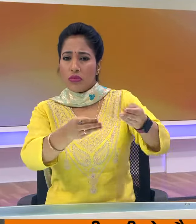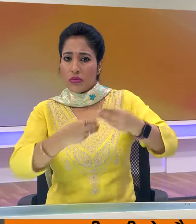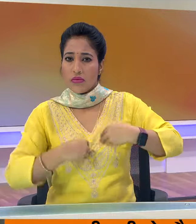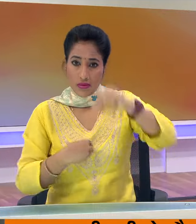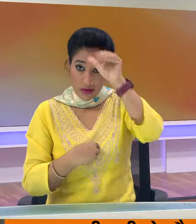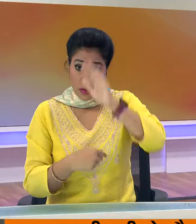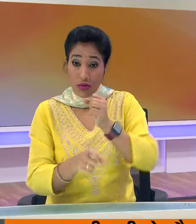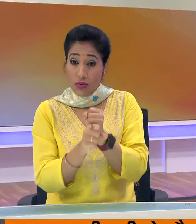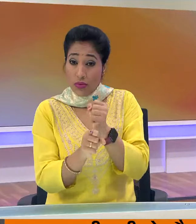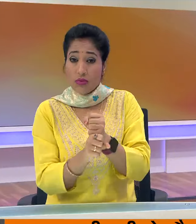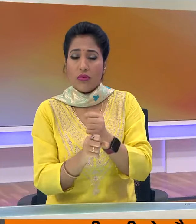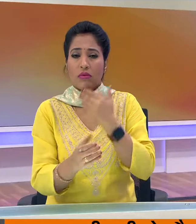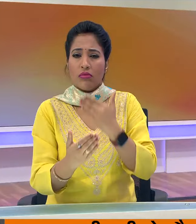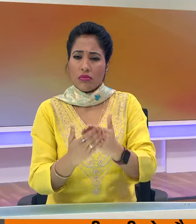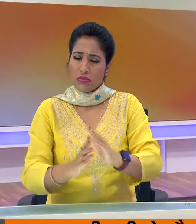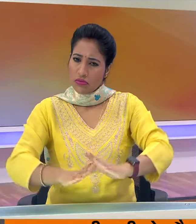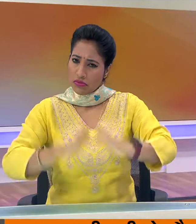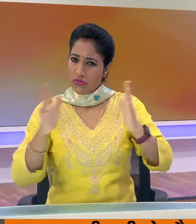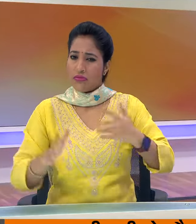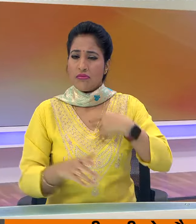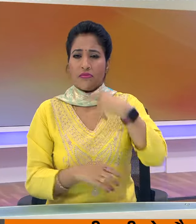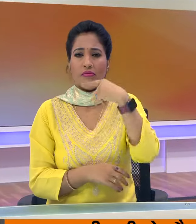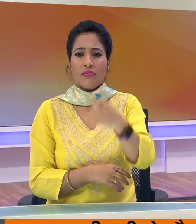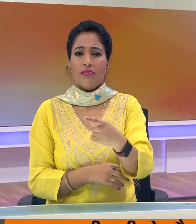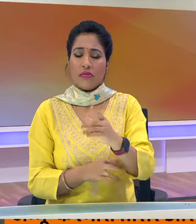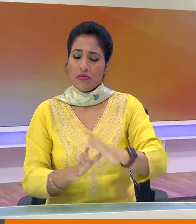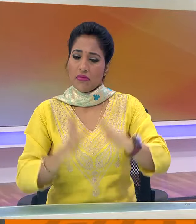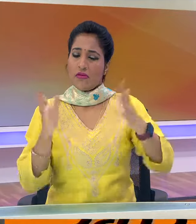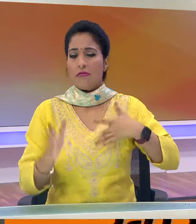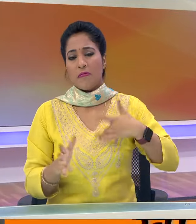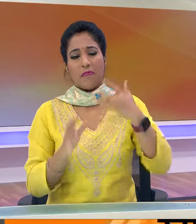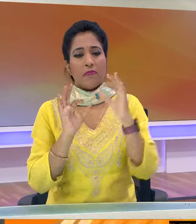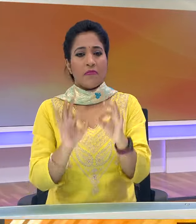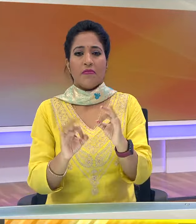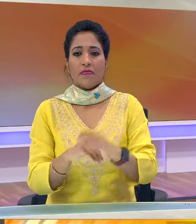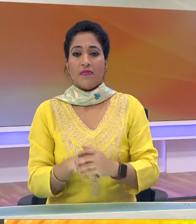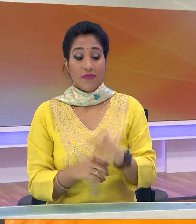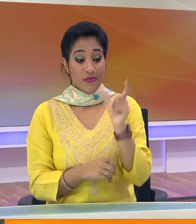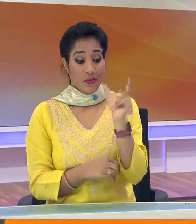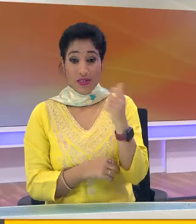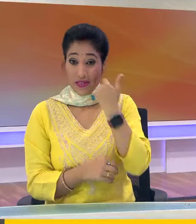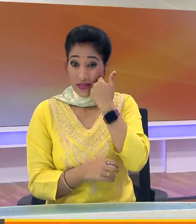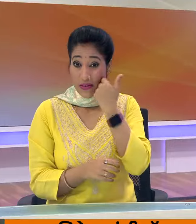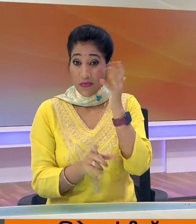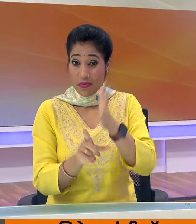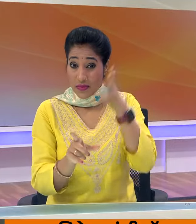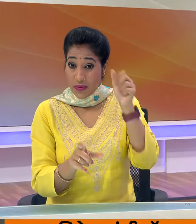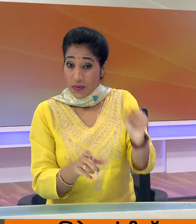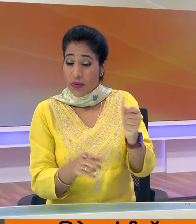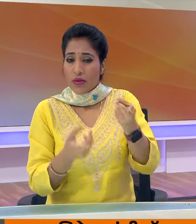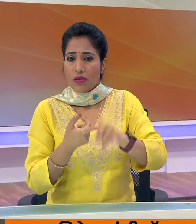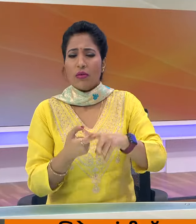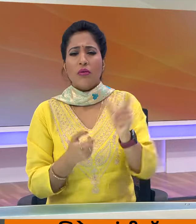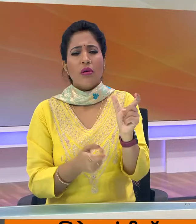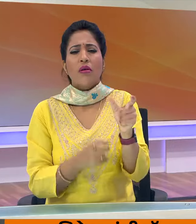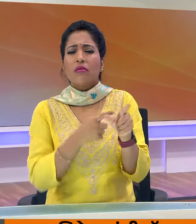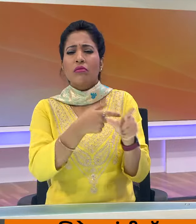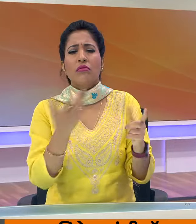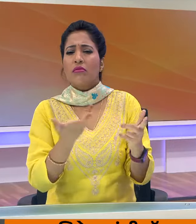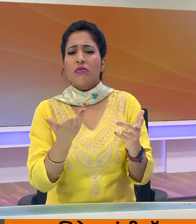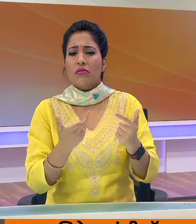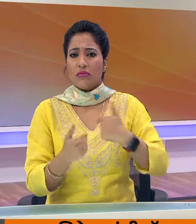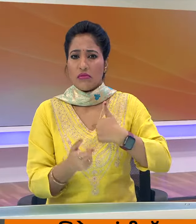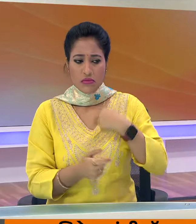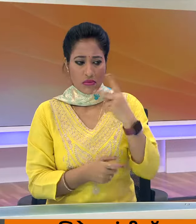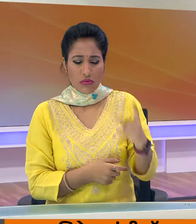हम जनरल पीपल से हम धन्यवाद किया है सुन के, और बहुत अच्छा लगा ये आयुष्मान भारत। ये हम लोग के लिए